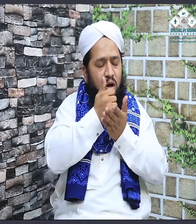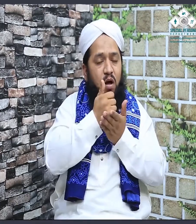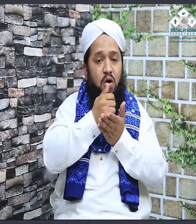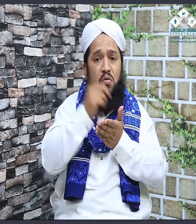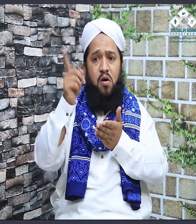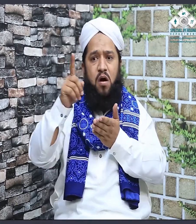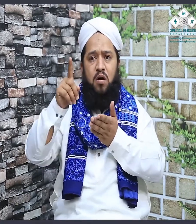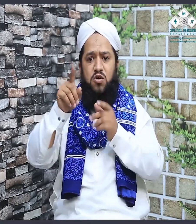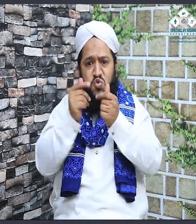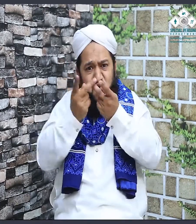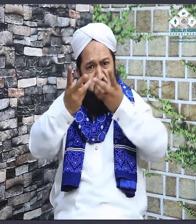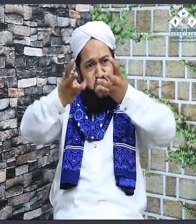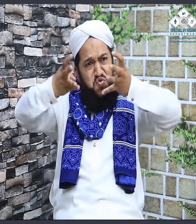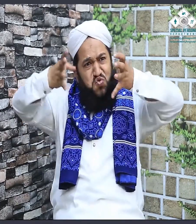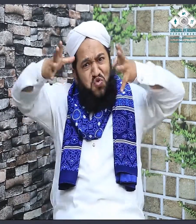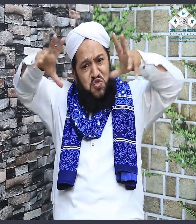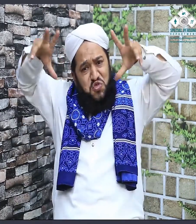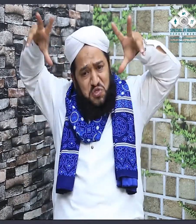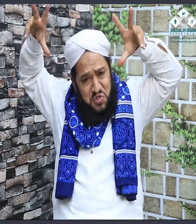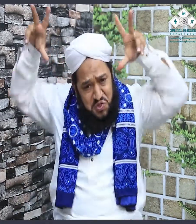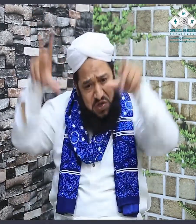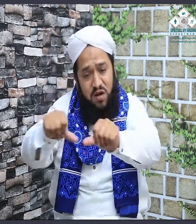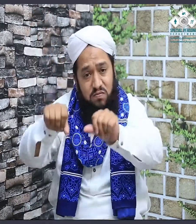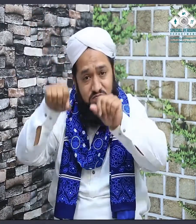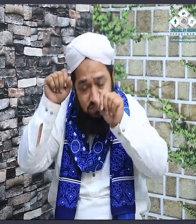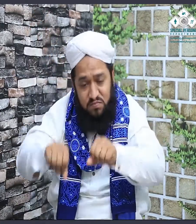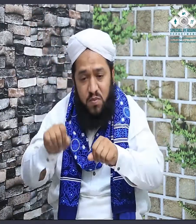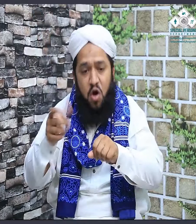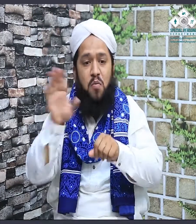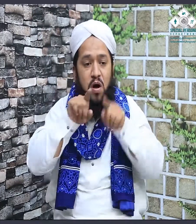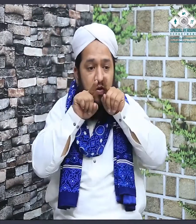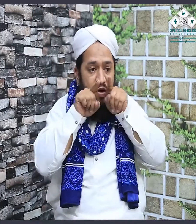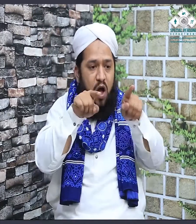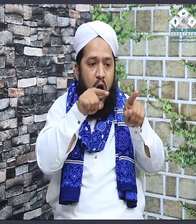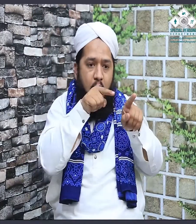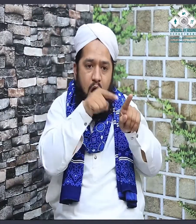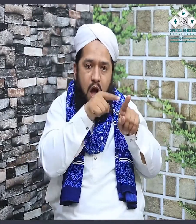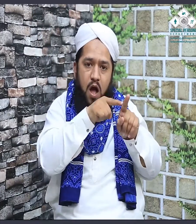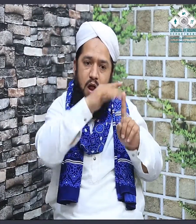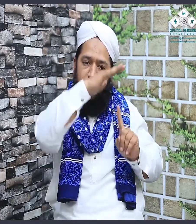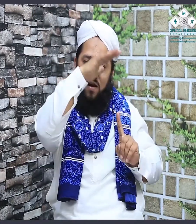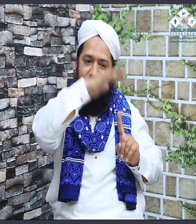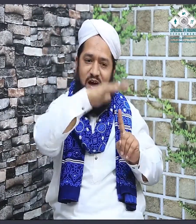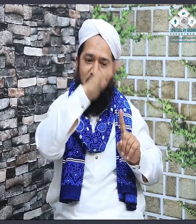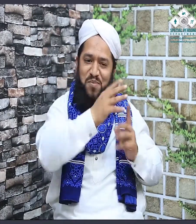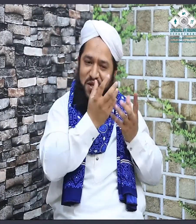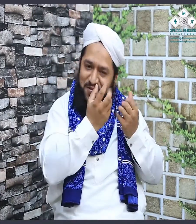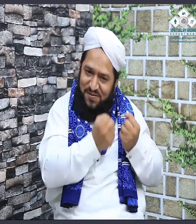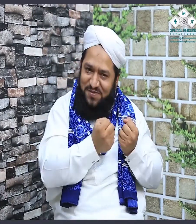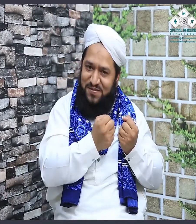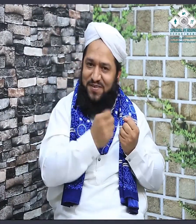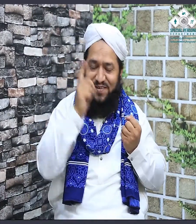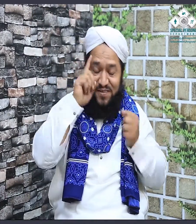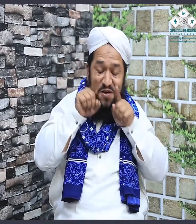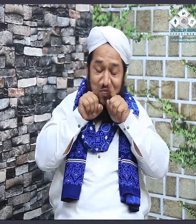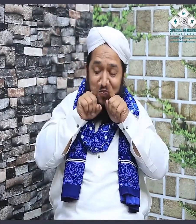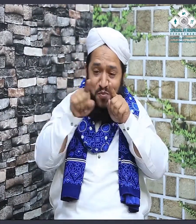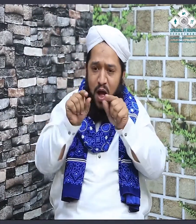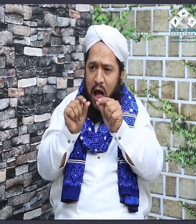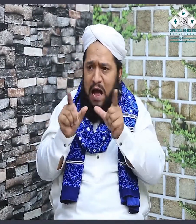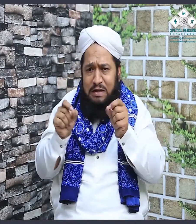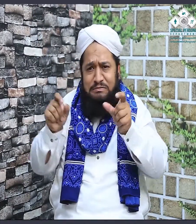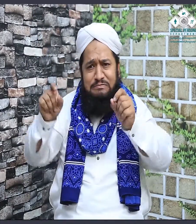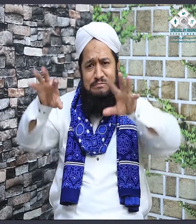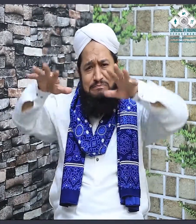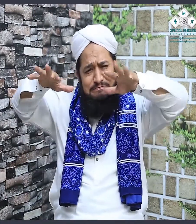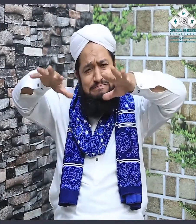نازل فرماتا ہے وہاں یہ پرندہ برکت والا بھی ہے نا. امیزنگ بات. ابھی تک تو میں نے آپ کو عذاب کا واقعہ